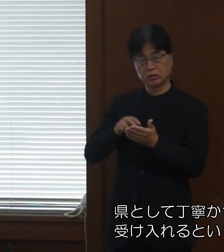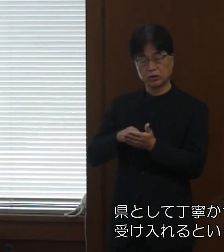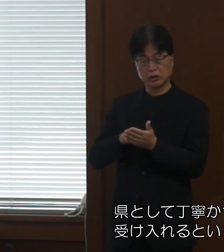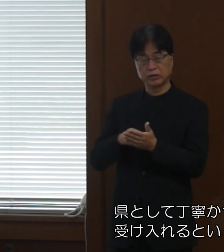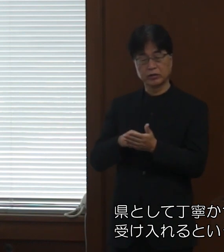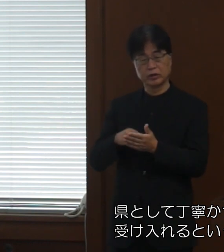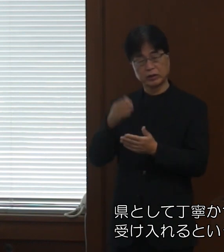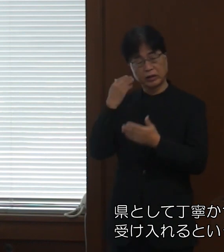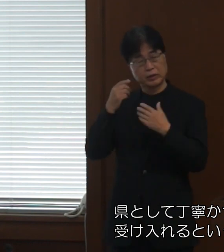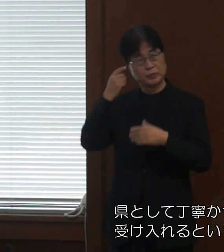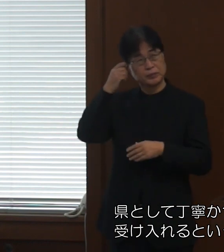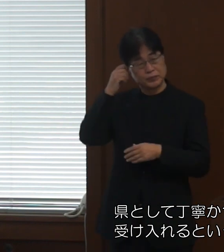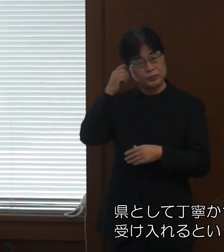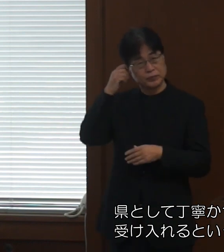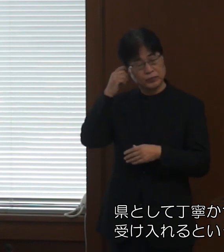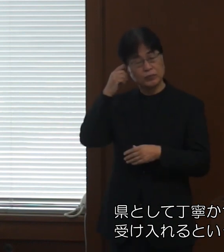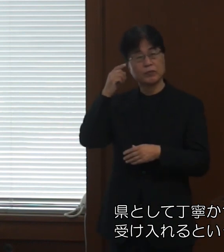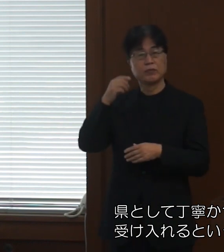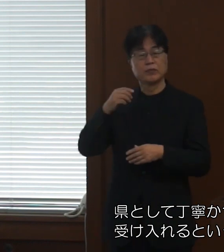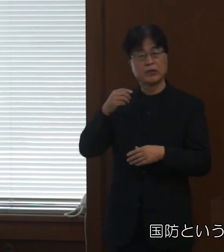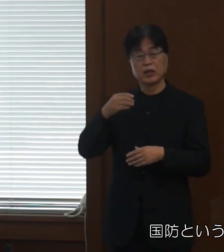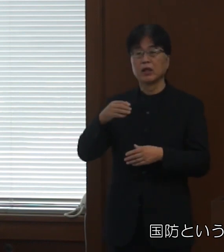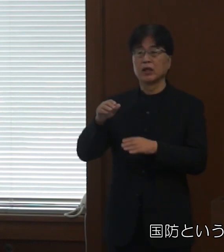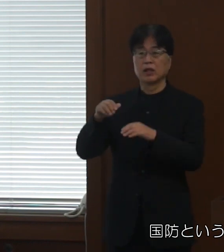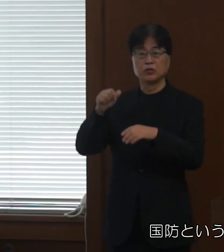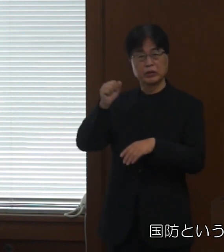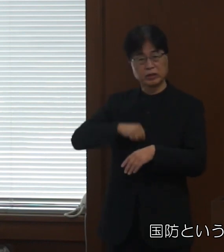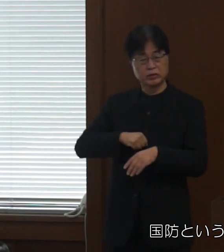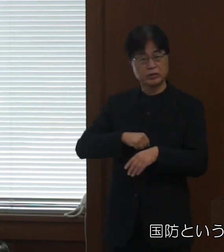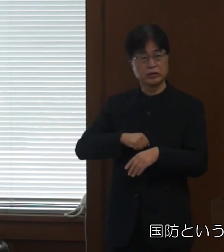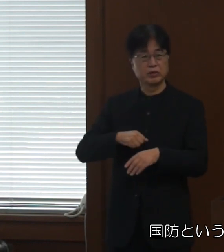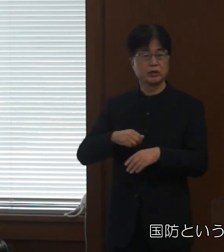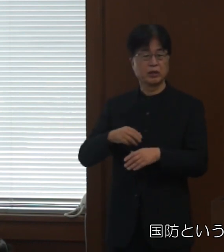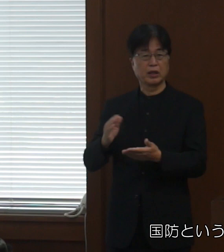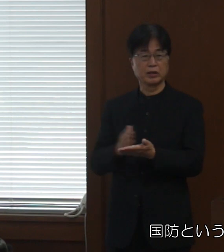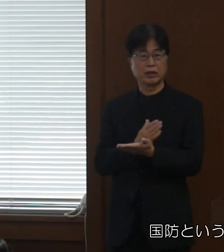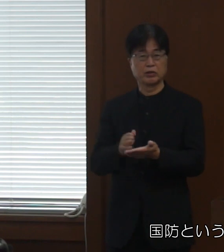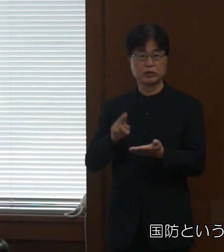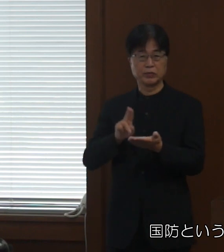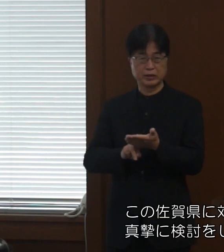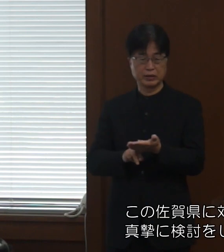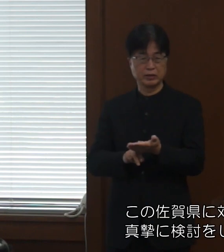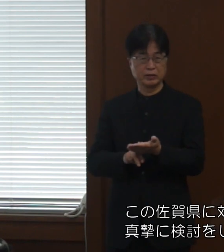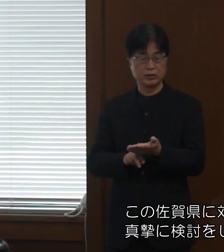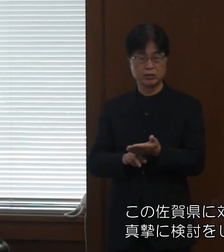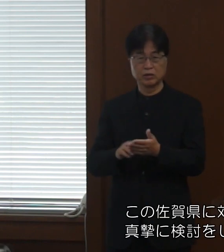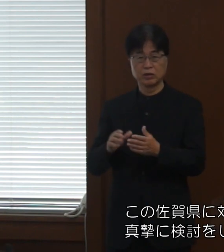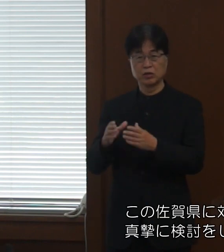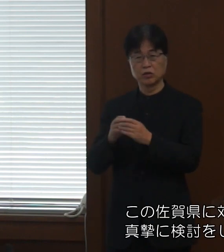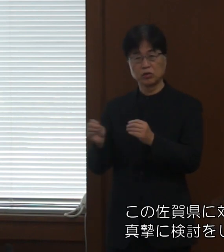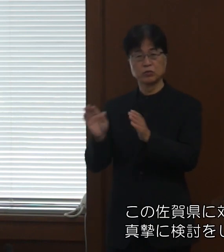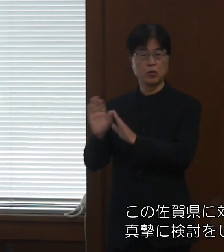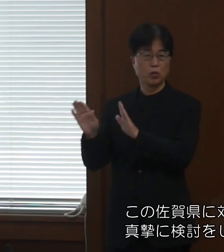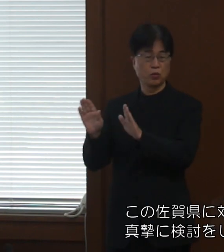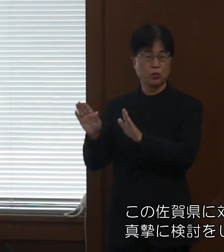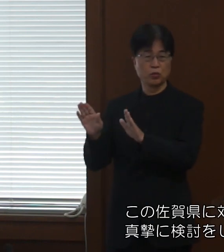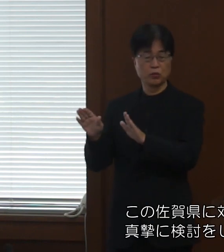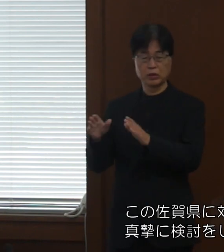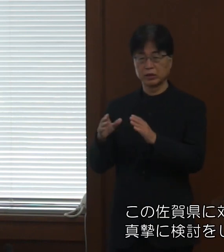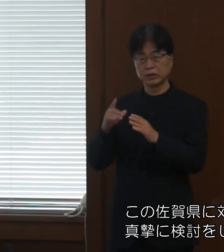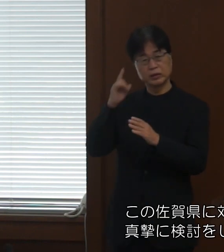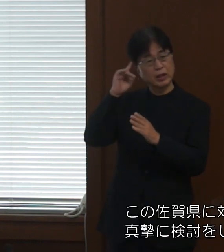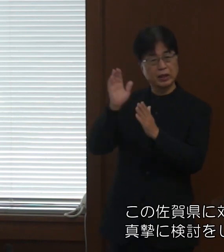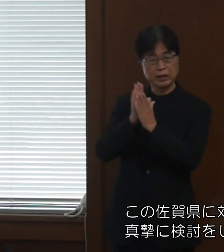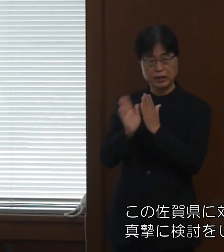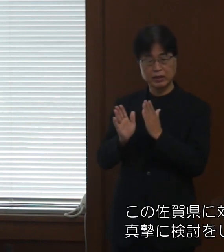受け入れるという判断を行ったわけですということであるけれどもこの佐賀県に対する影響というもの